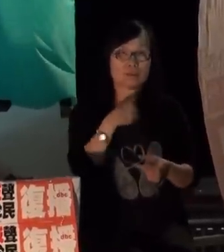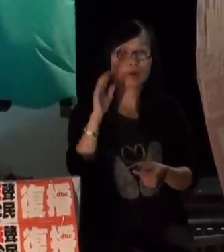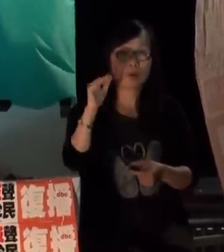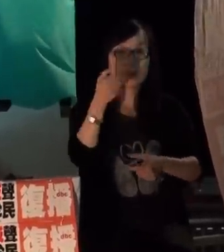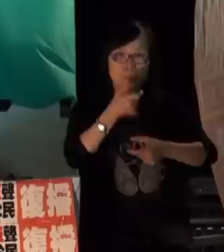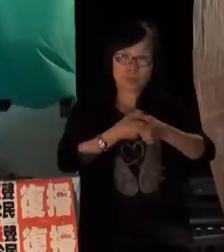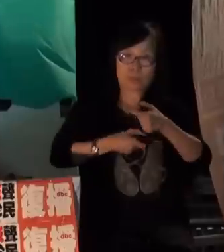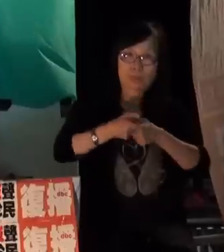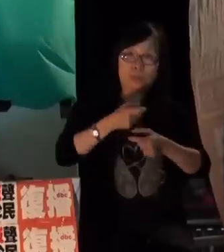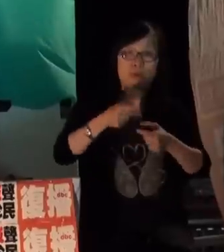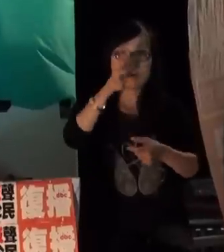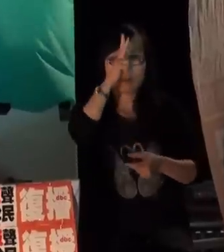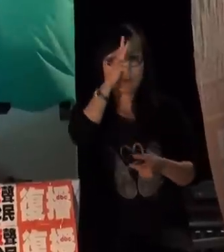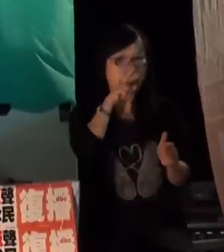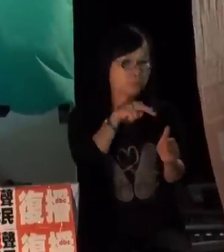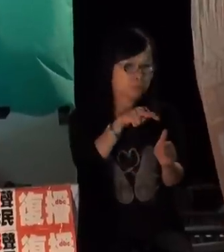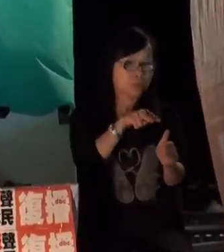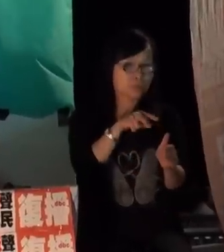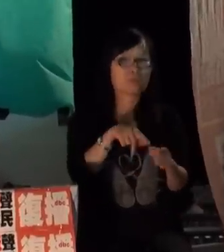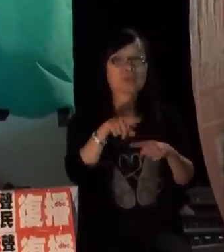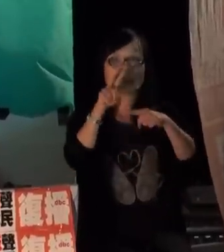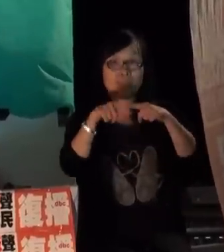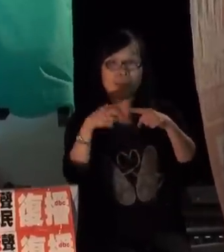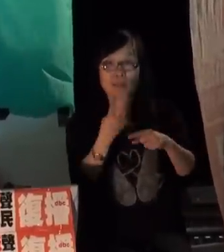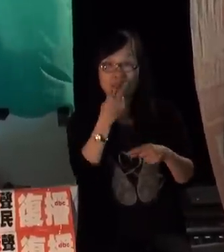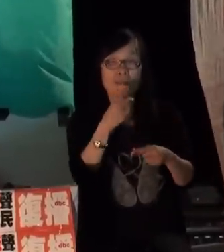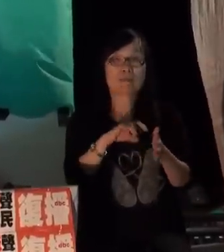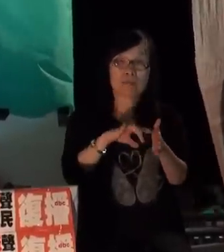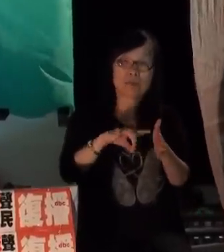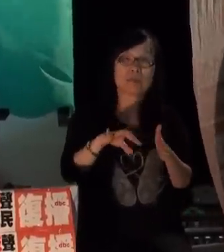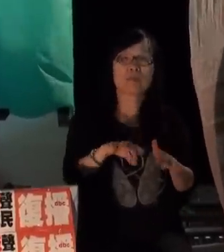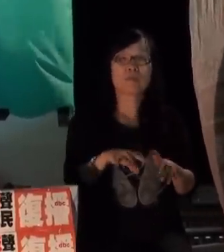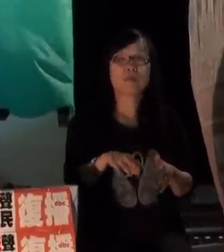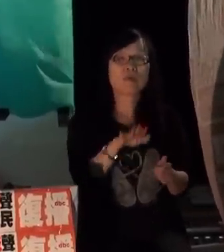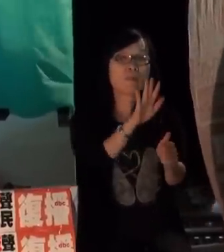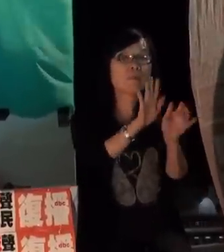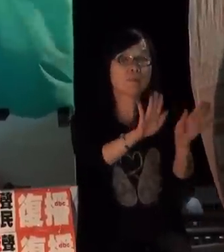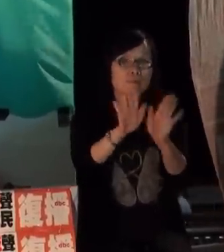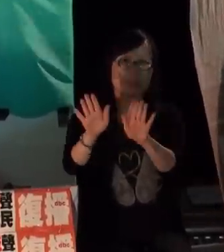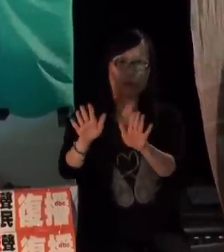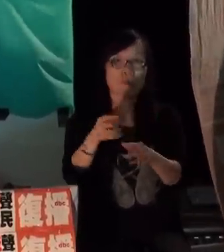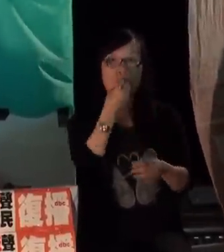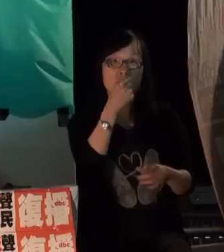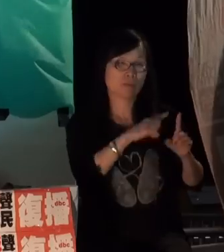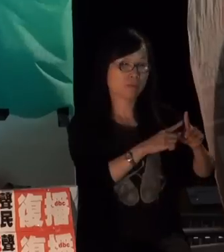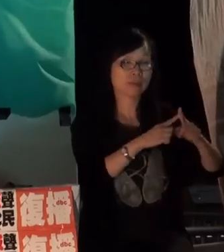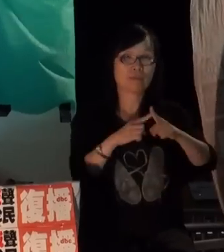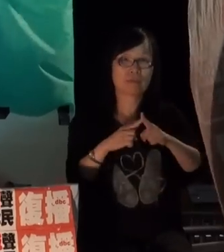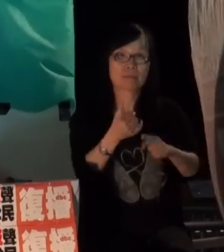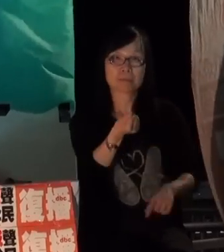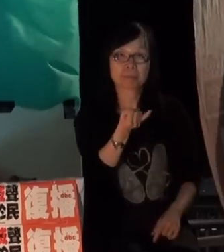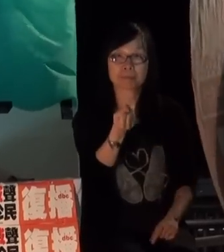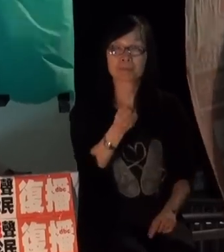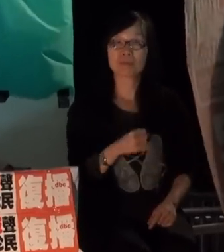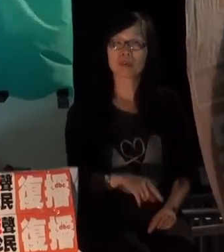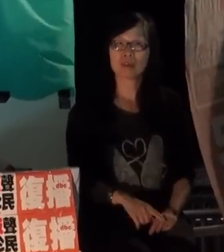運用由政府管有嘅大氣頻譜去服侍香港人啊嘛，係咪啊？服侍